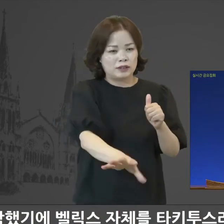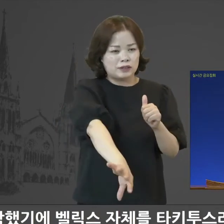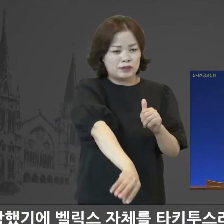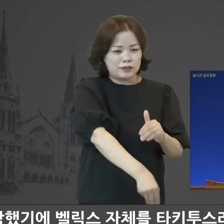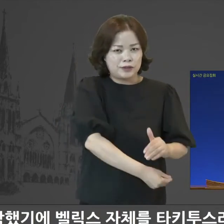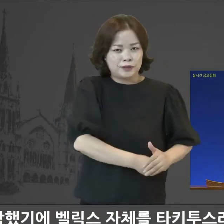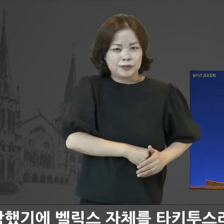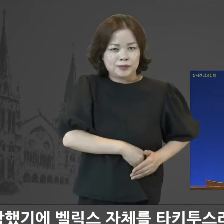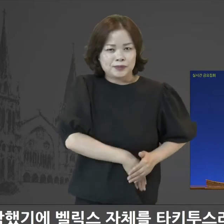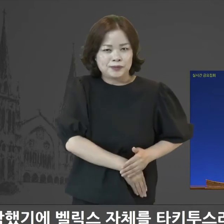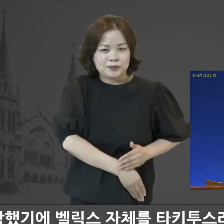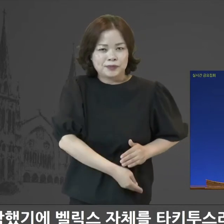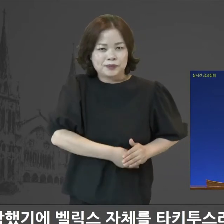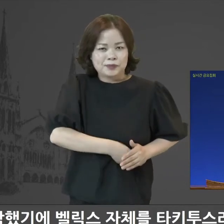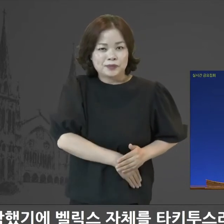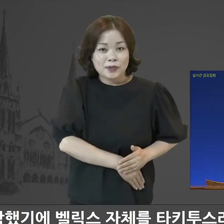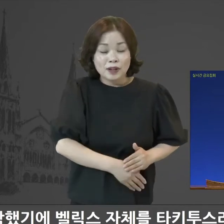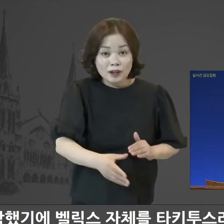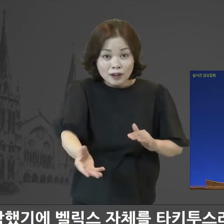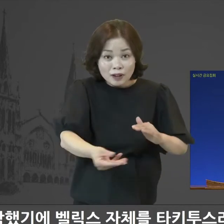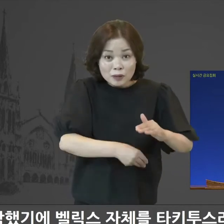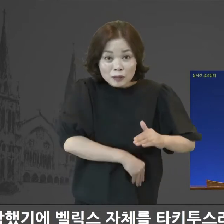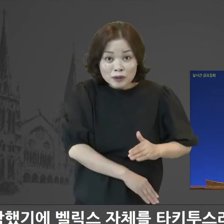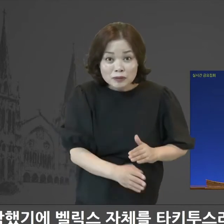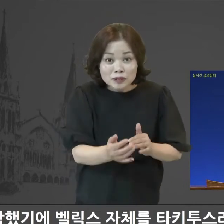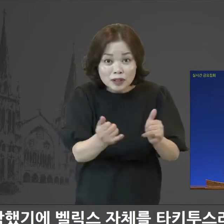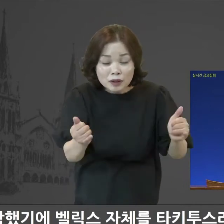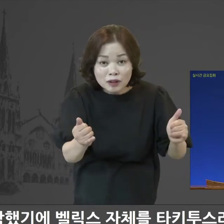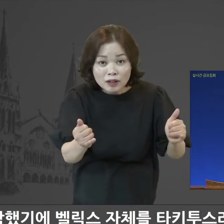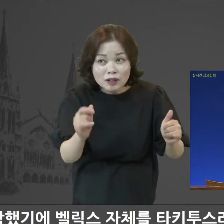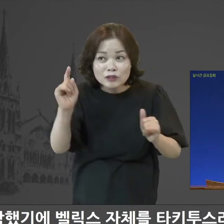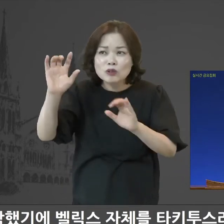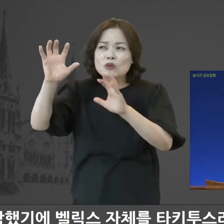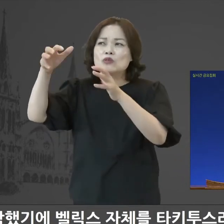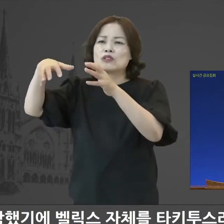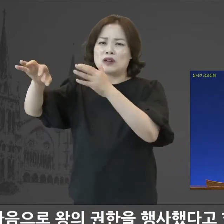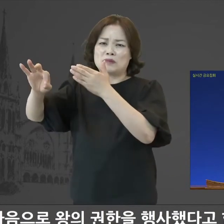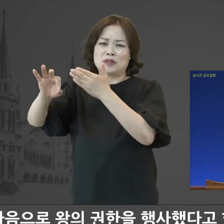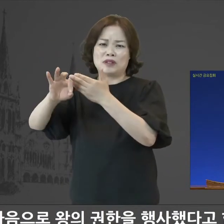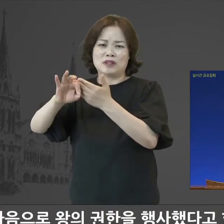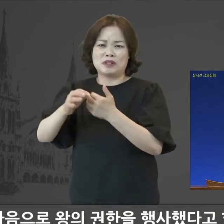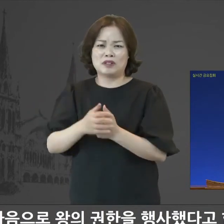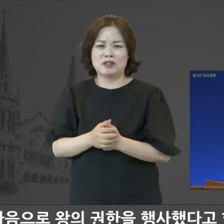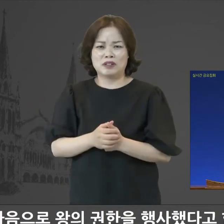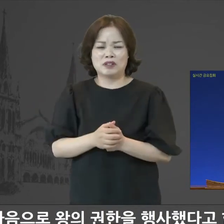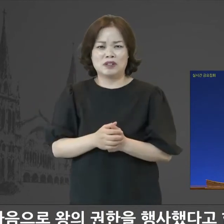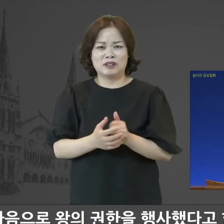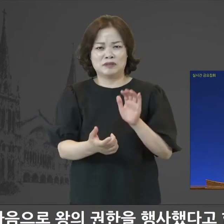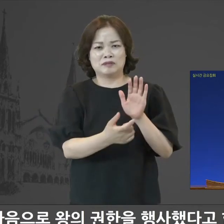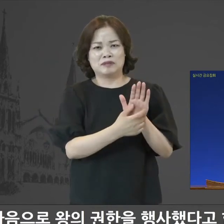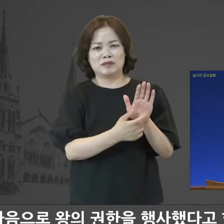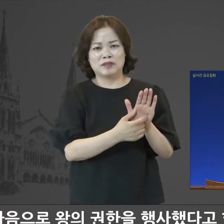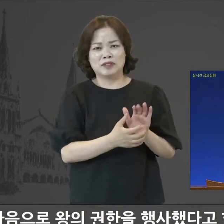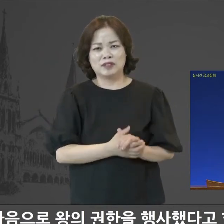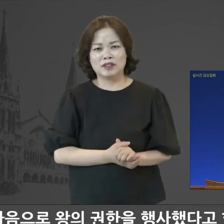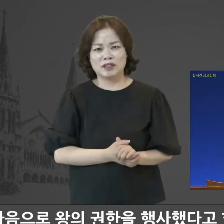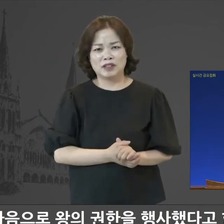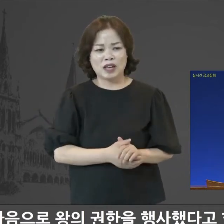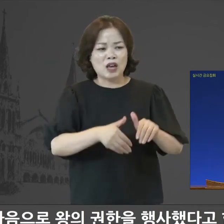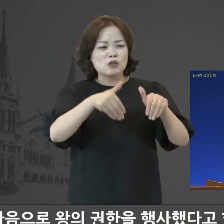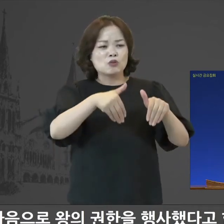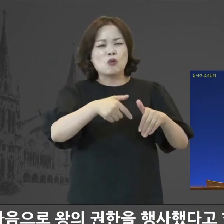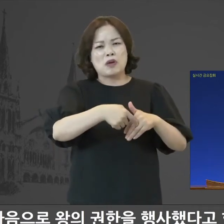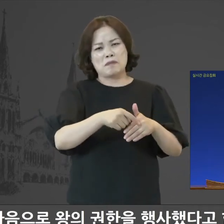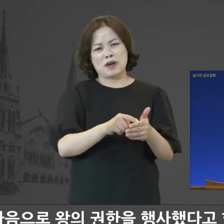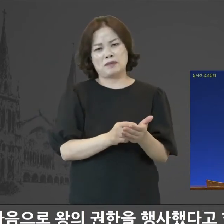사람들입니다. 여러분, 뇌물 받는 사람들 천국에 가면 다 그렇게 돼 있을 것 같아요. 노예의